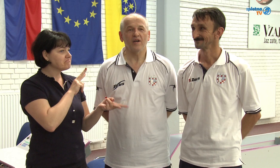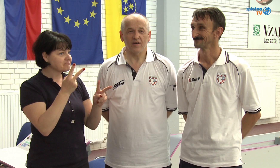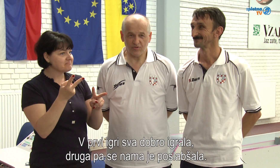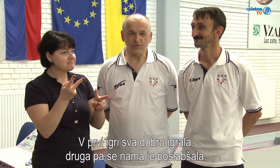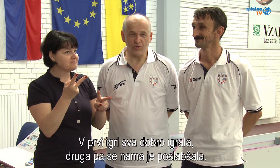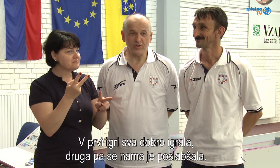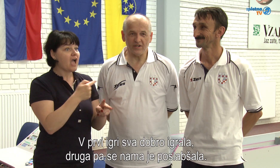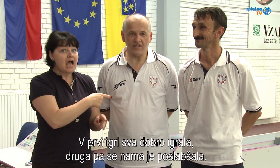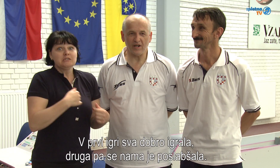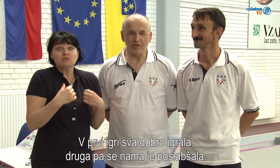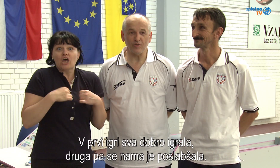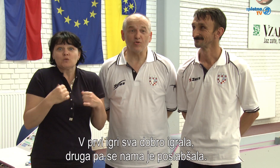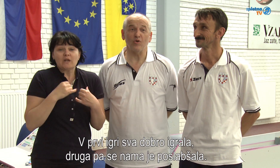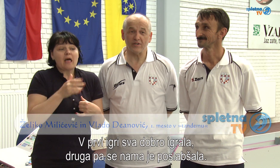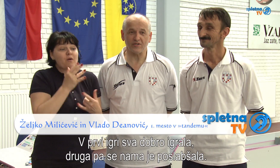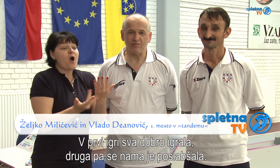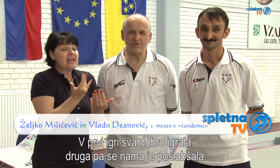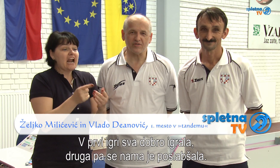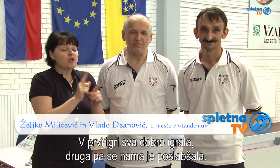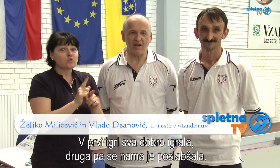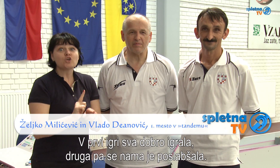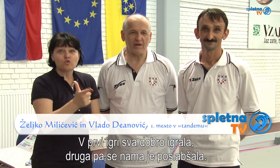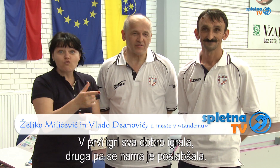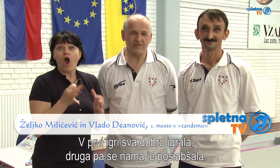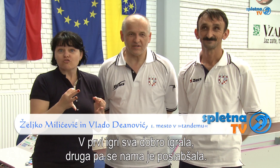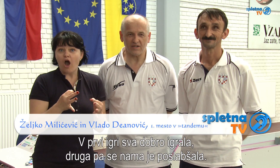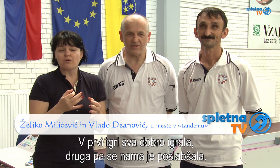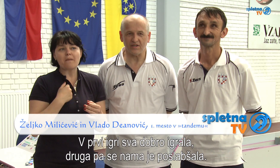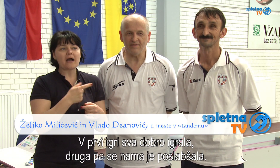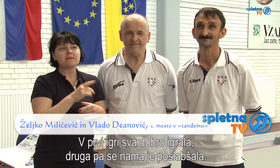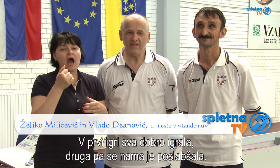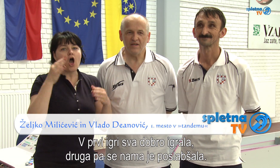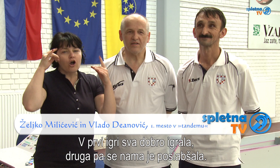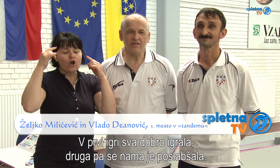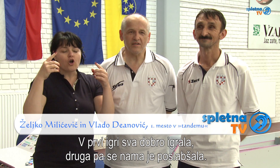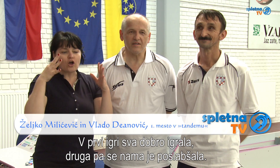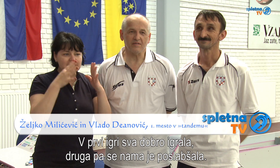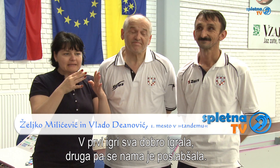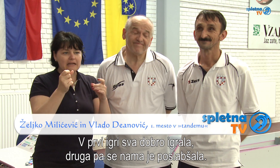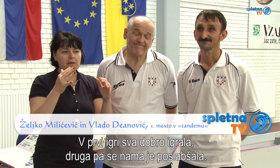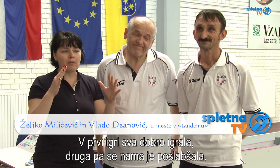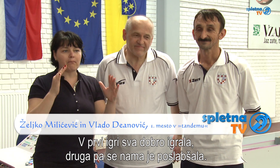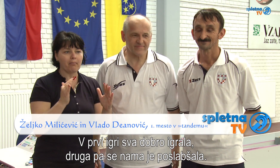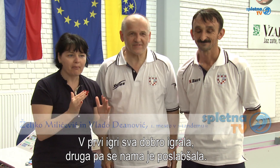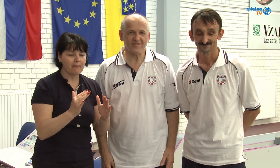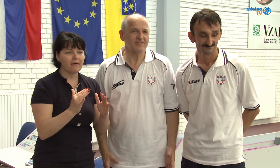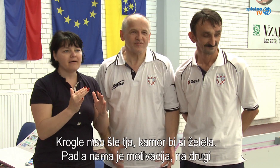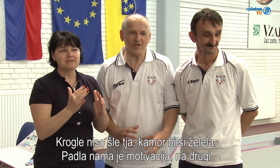Dobro, trudili da igramo i drugu odlično, međutim mali pad koncentracije i to je